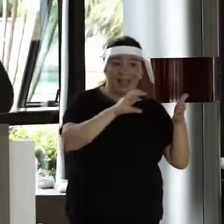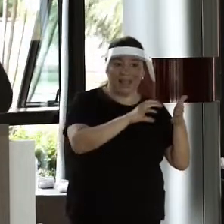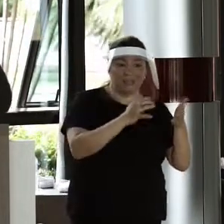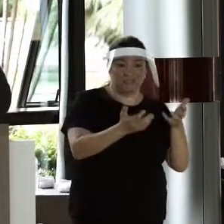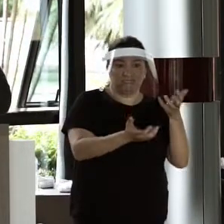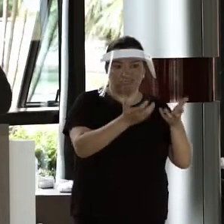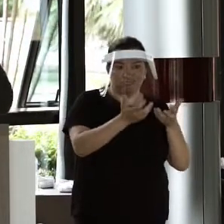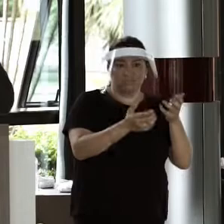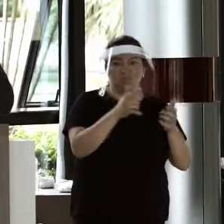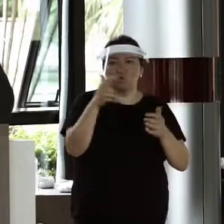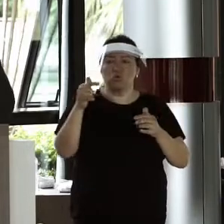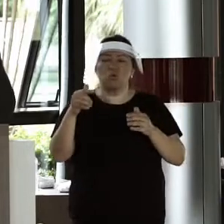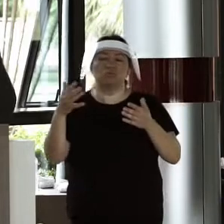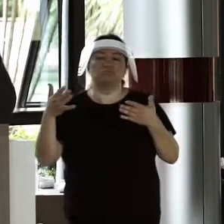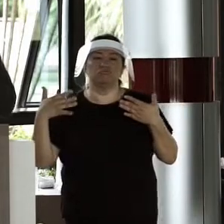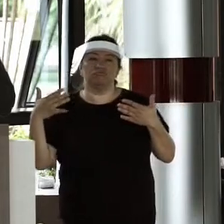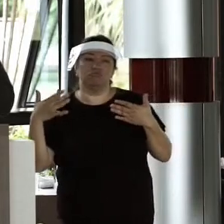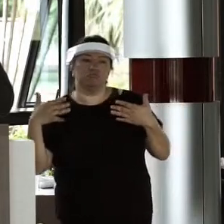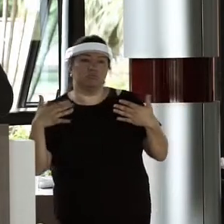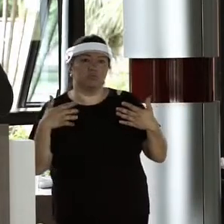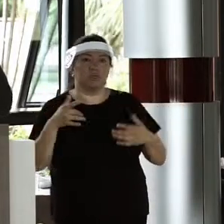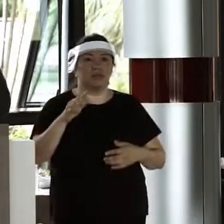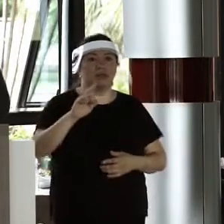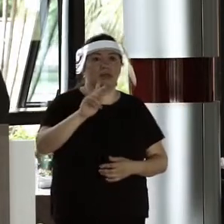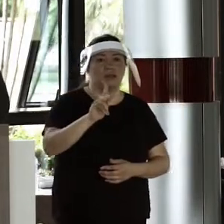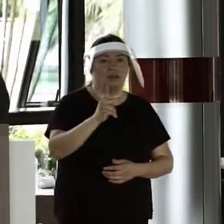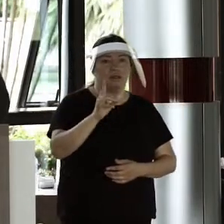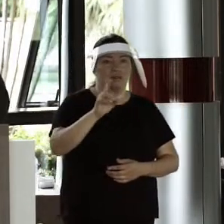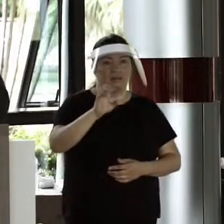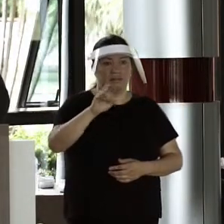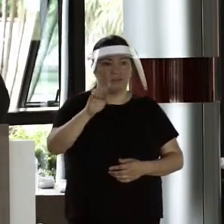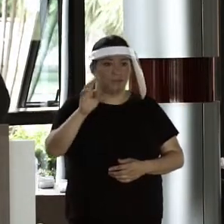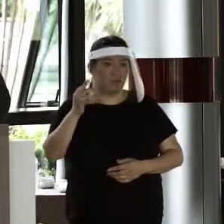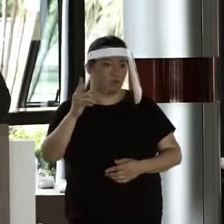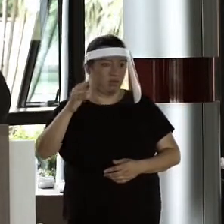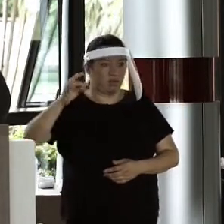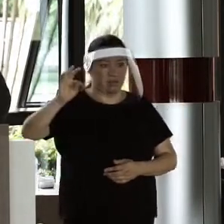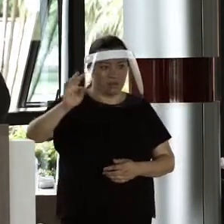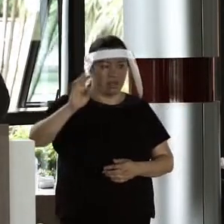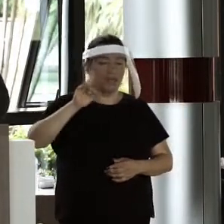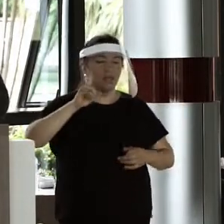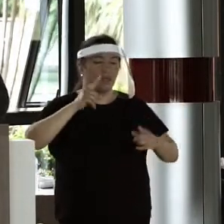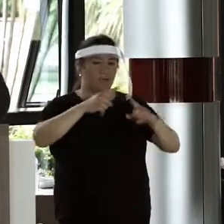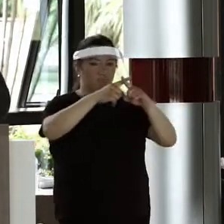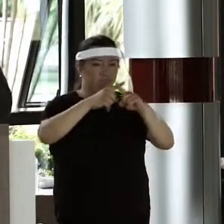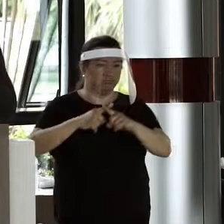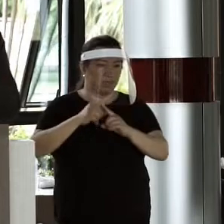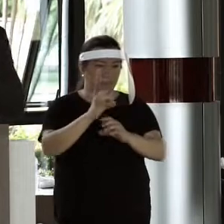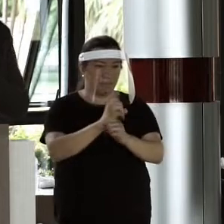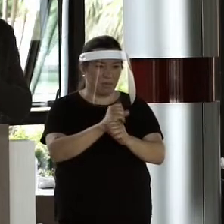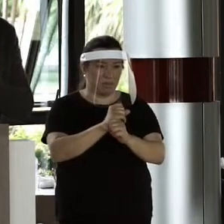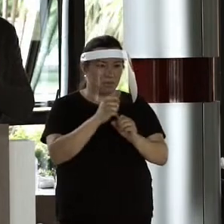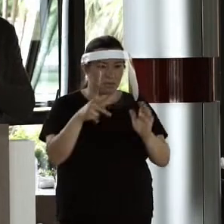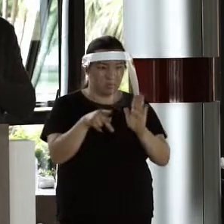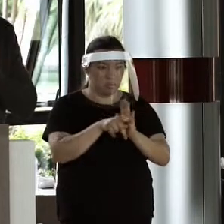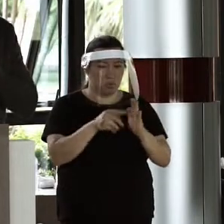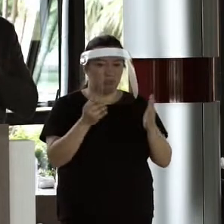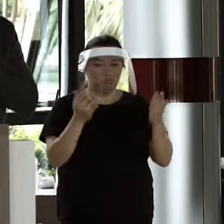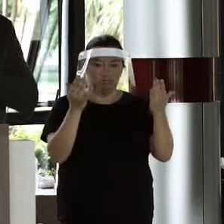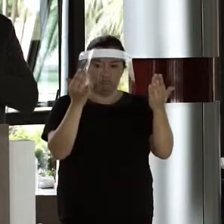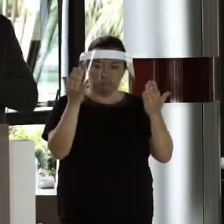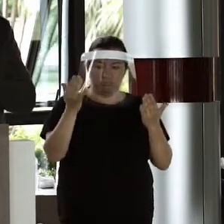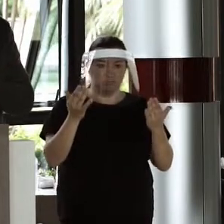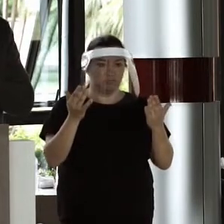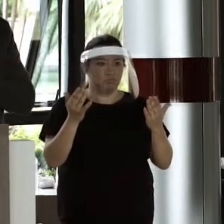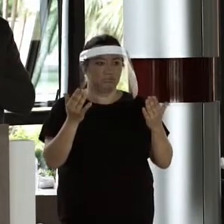que está menos aquecida. Então, eu vou ver o ΔT, ou seja, diferencial térmico entre essas regiões. Eu consigo monitorar isso